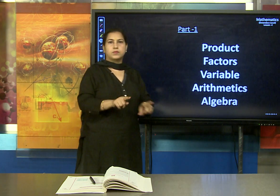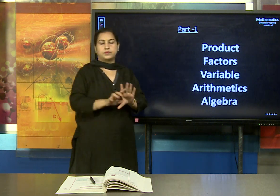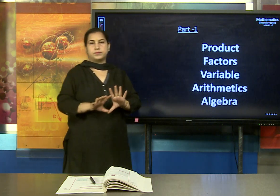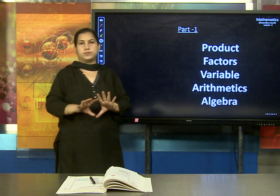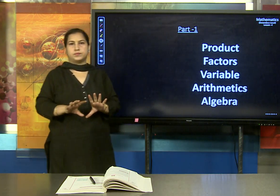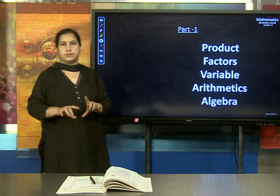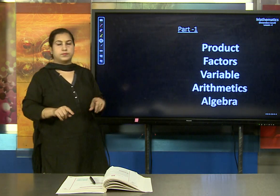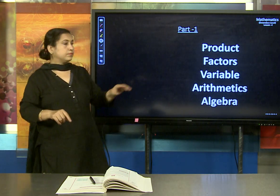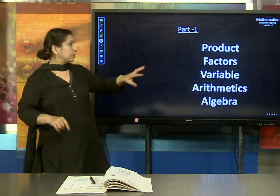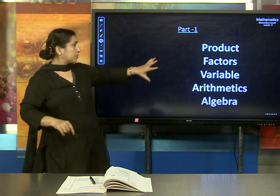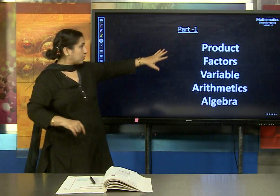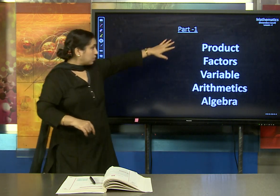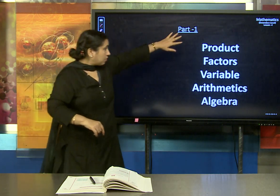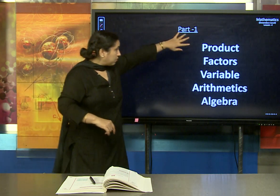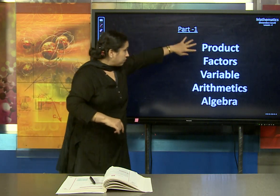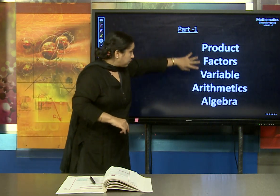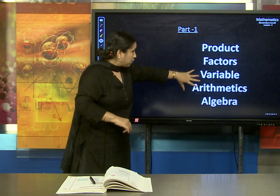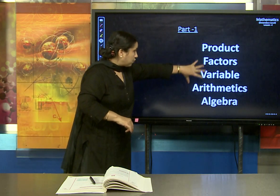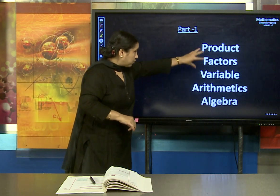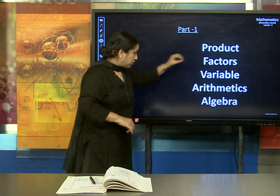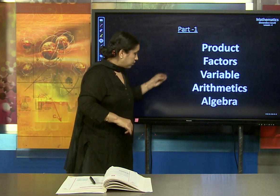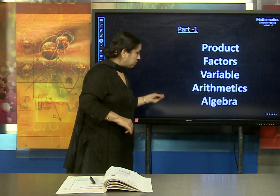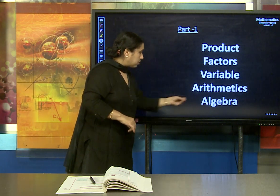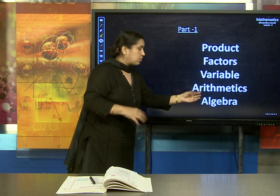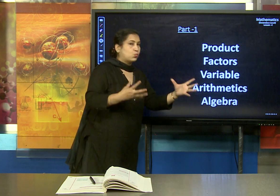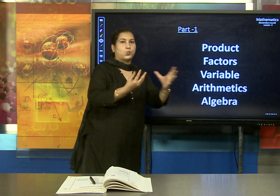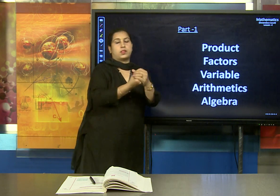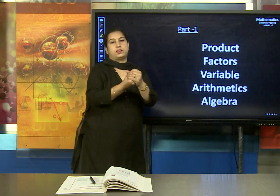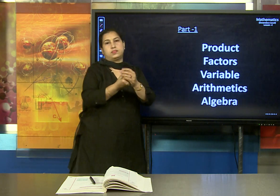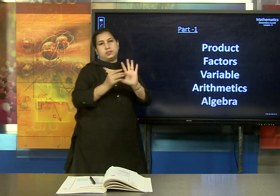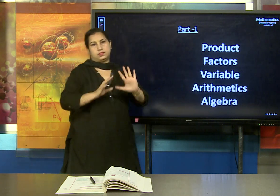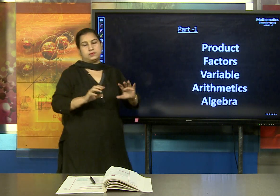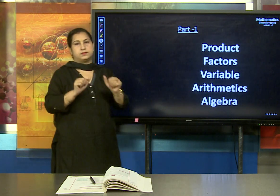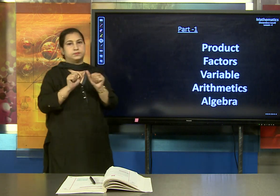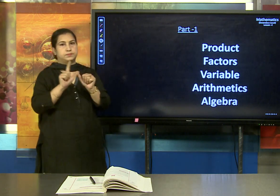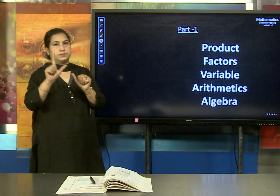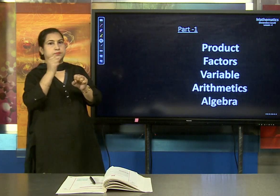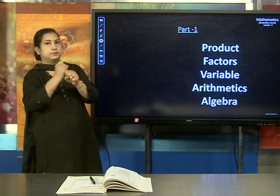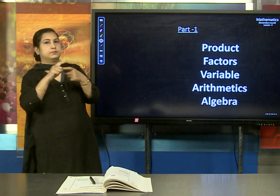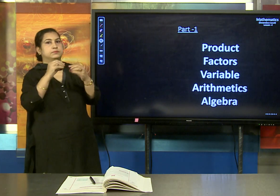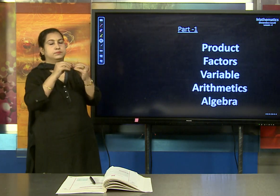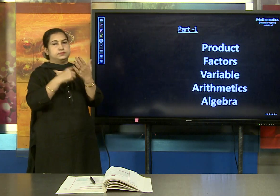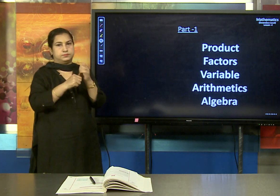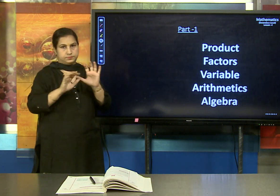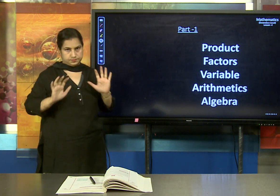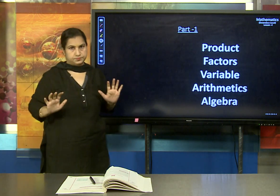सभी ऊपर जो 4 शब्द हैं उन सब का इकट्ठा प्रयोग जब हम करते हैं तो वो अलजेब्रा कहलाता है।